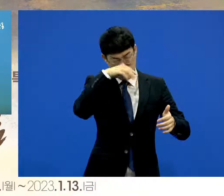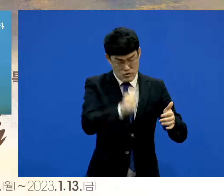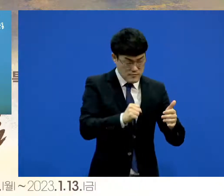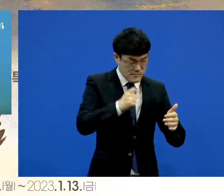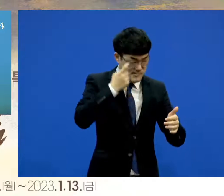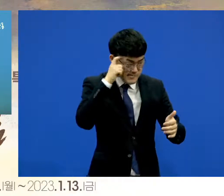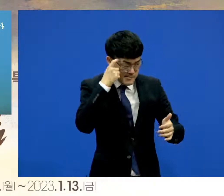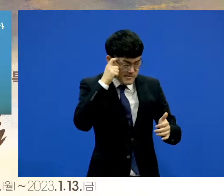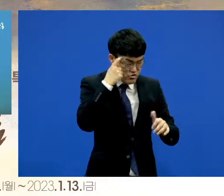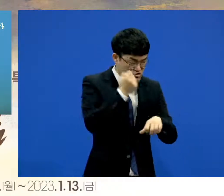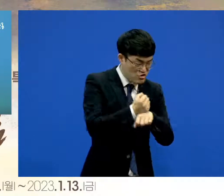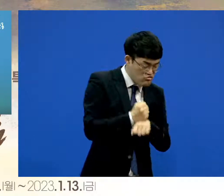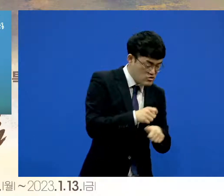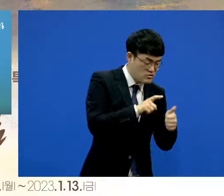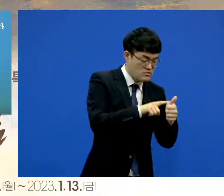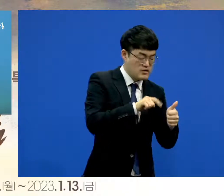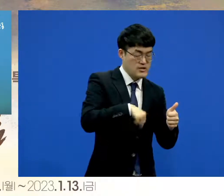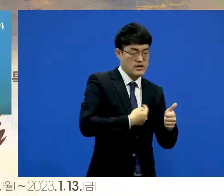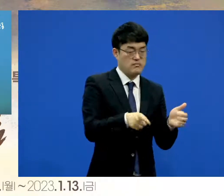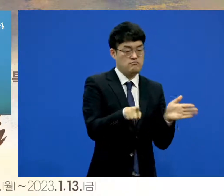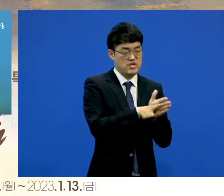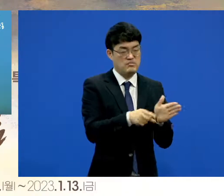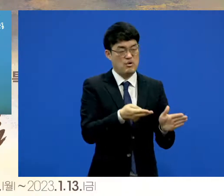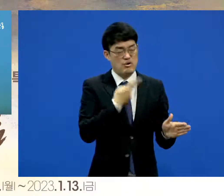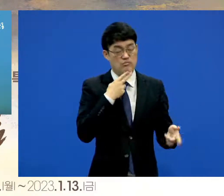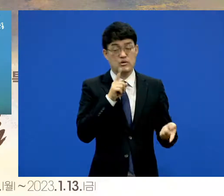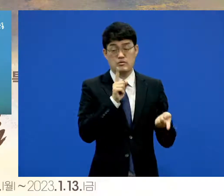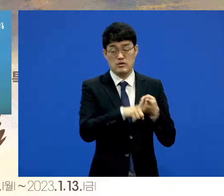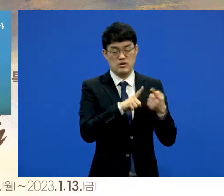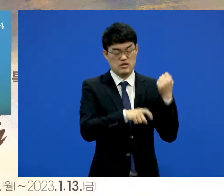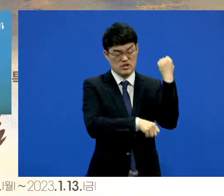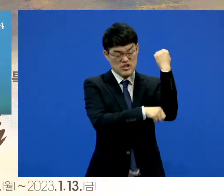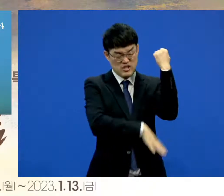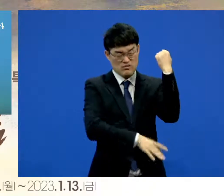대한 것에 대한 믿음이 강력한 사람.